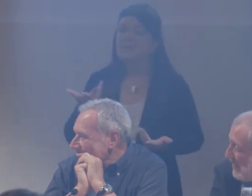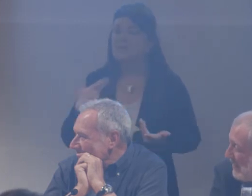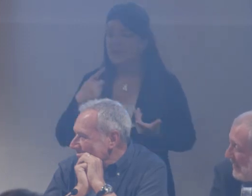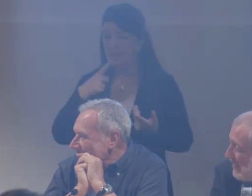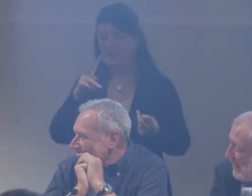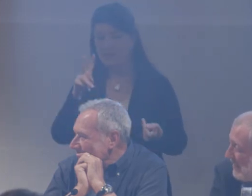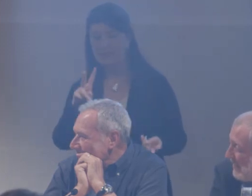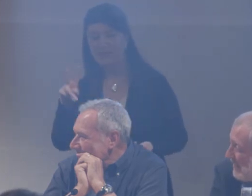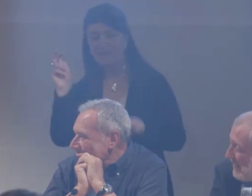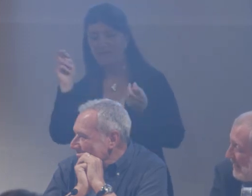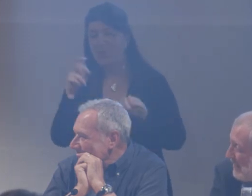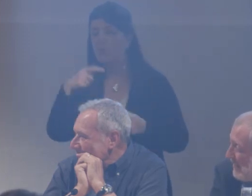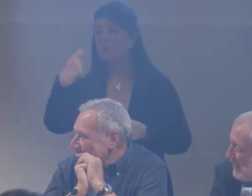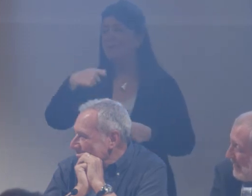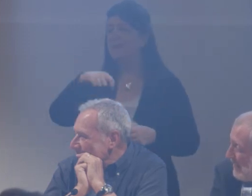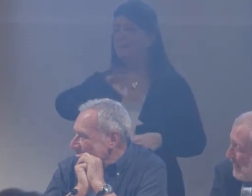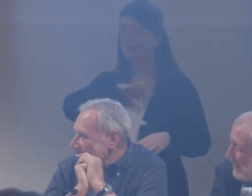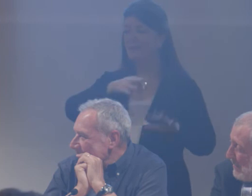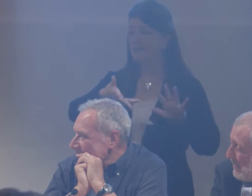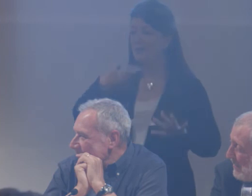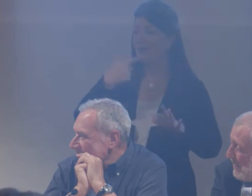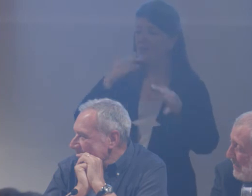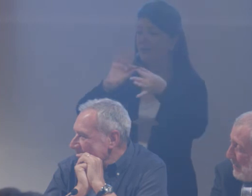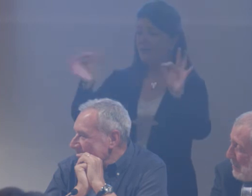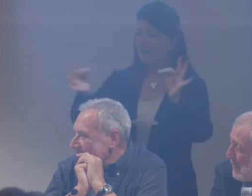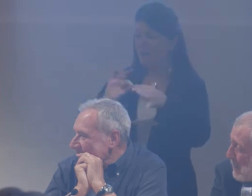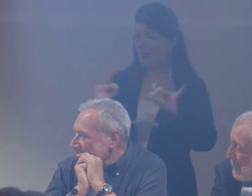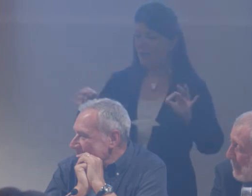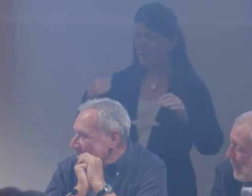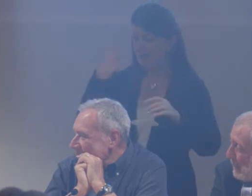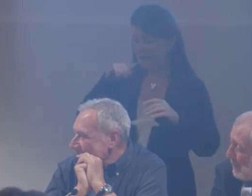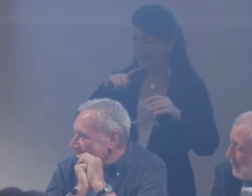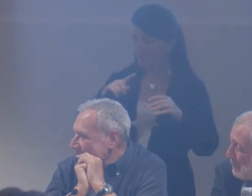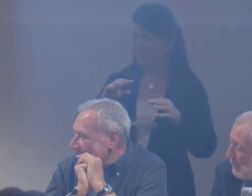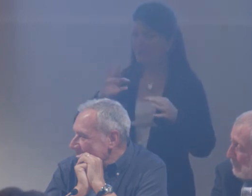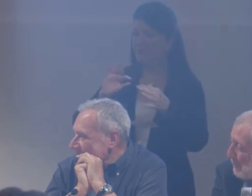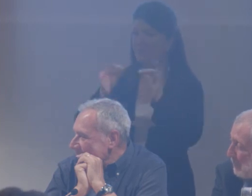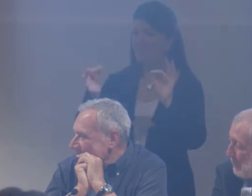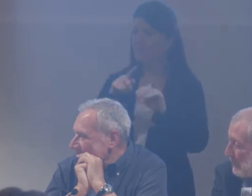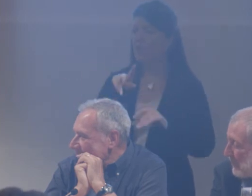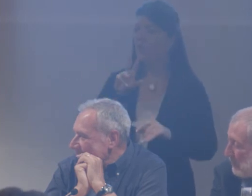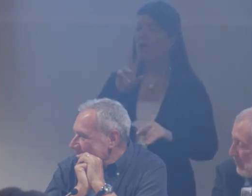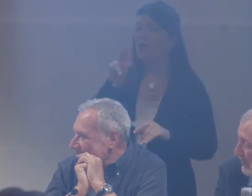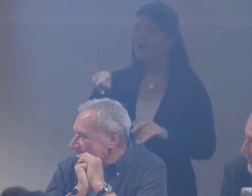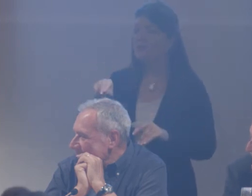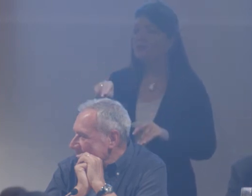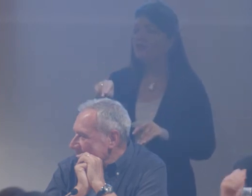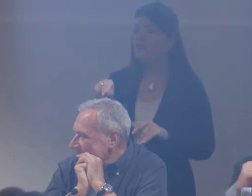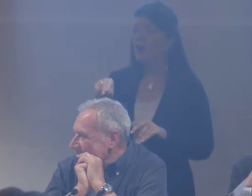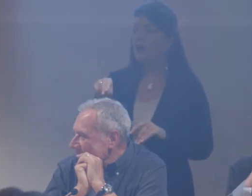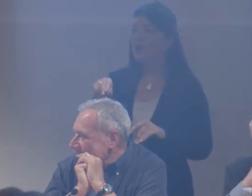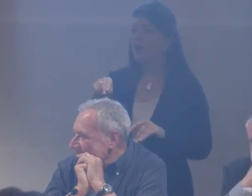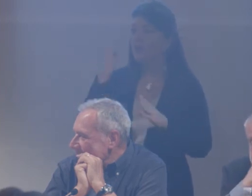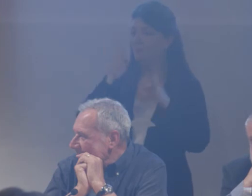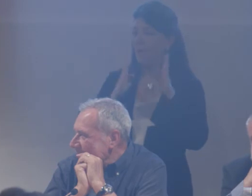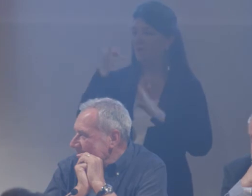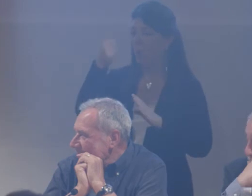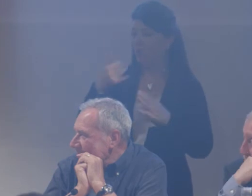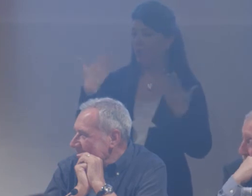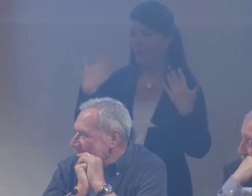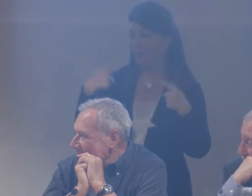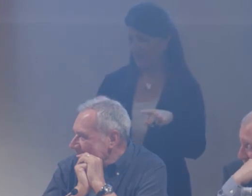il Presidente del Senato per farmi quelle frasi, sai, le frasi delle fasce, quando uscì la mafia ci sono d'estate, grazie a